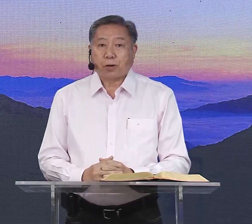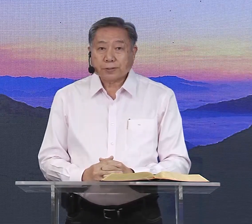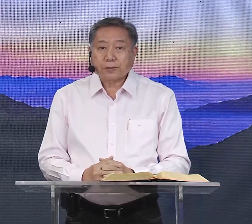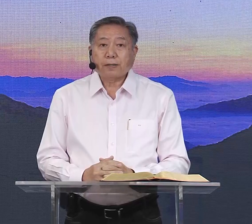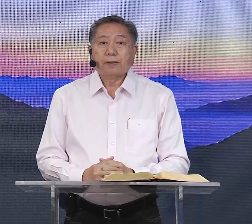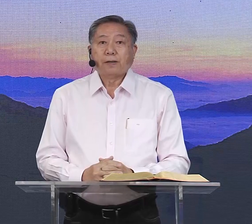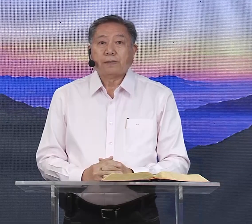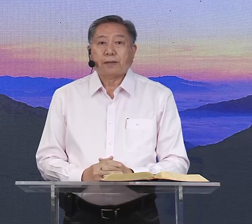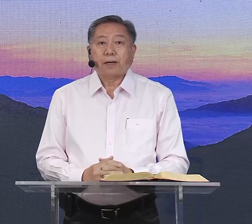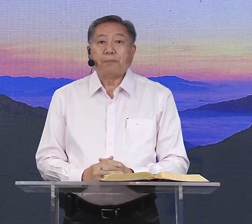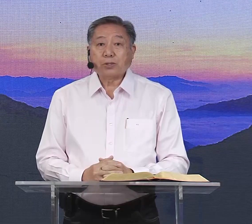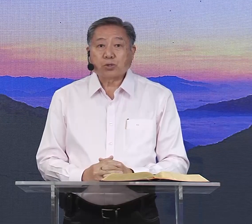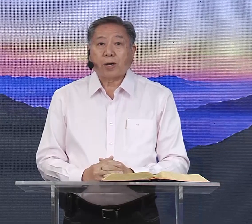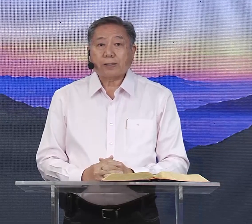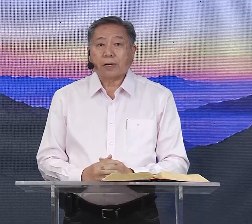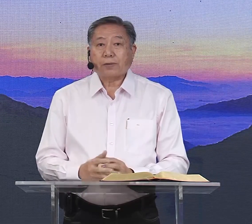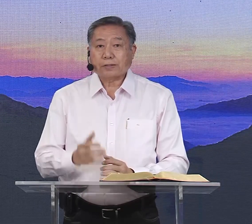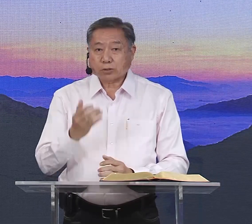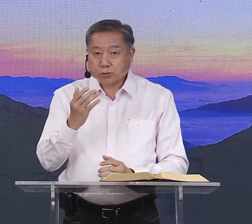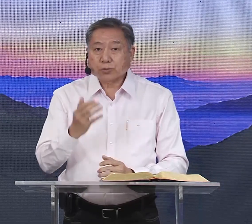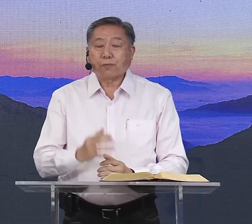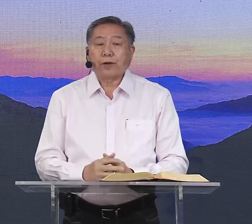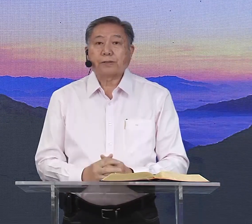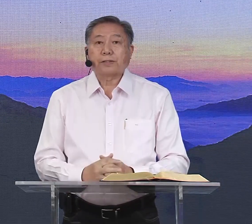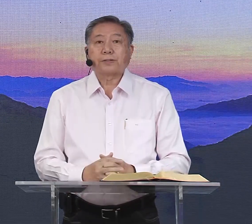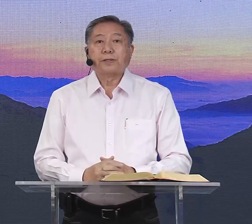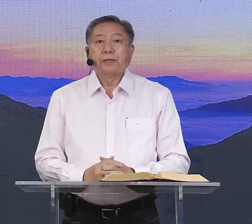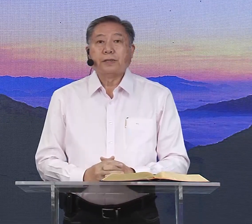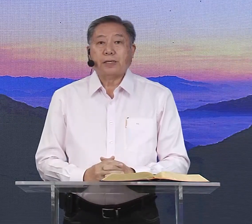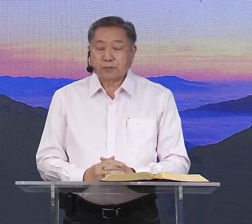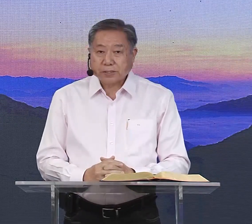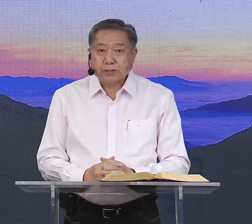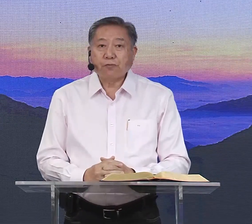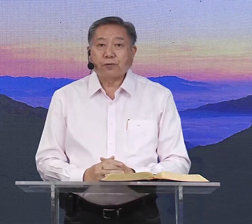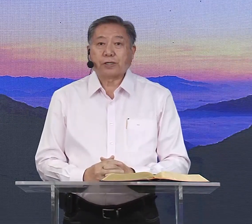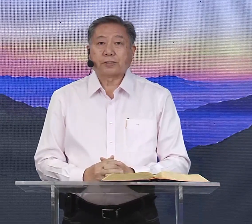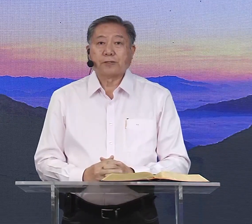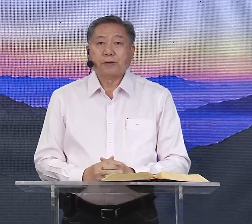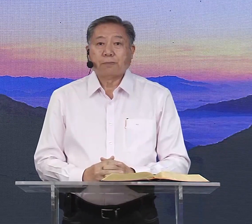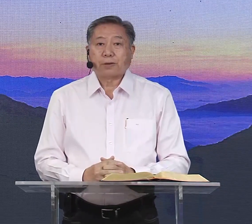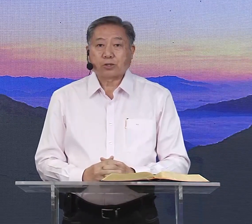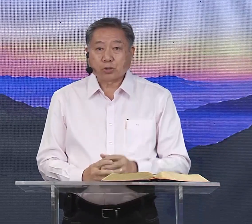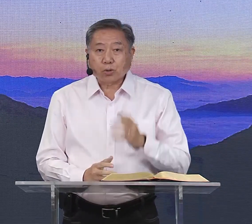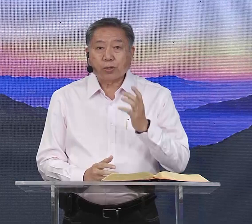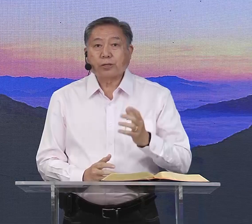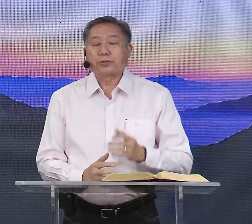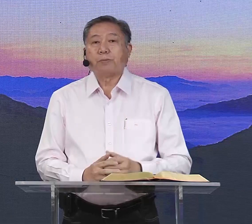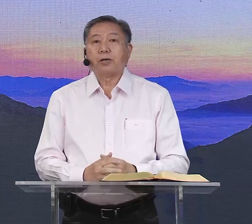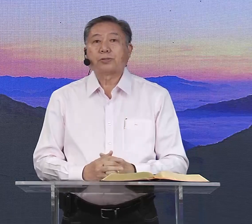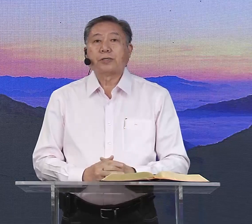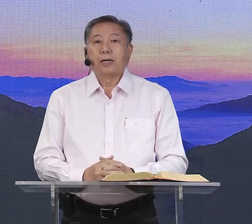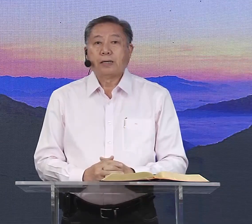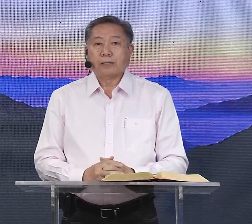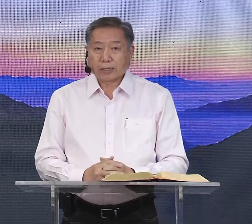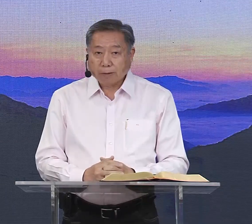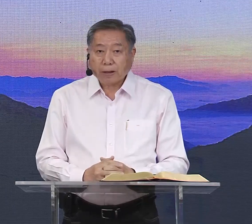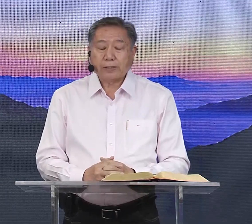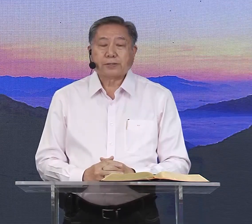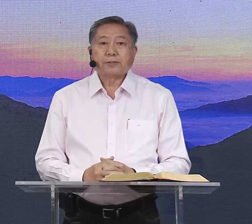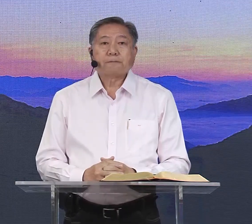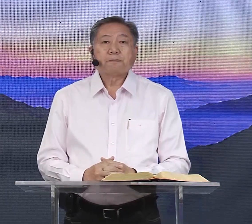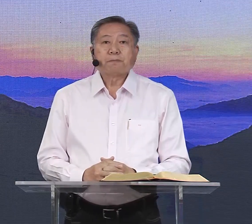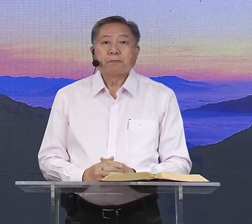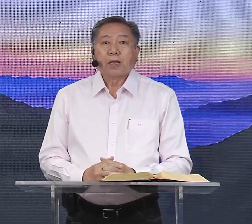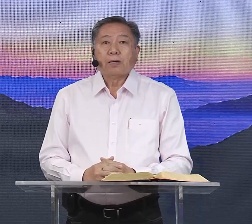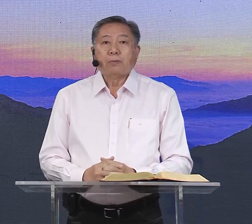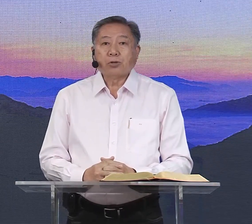Senhor possa, né, abençoar através das suas ofertas específicas para socorrer os irmãos daquele